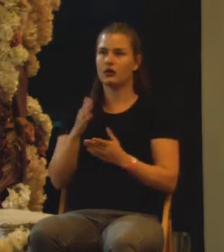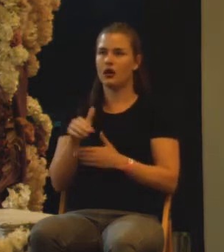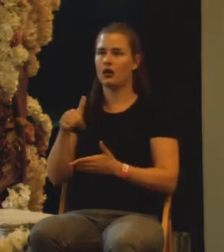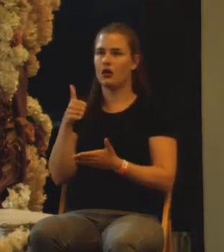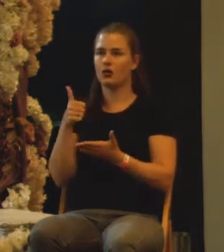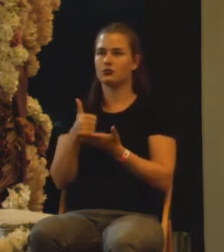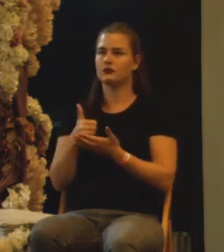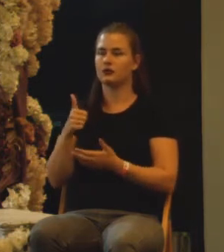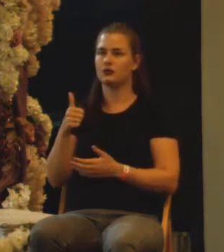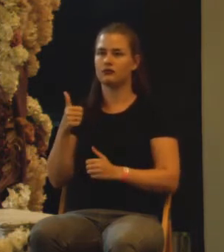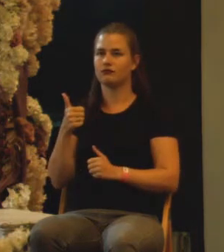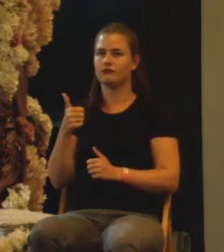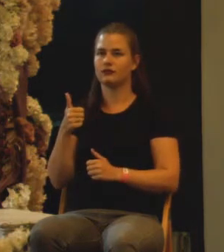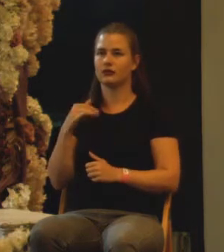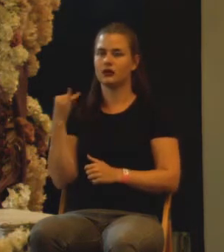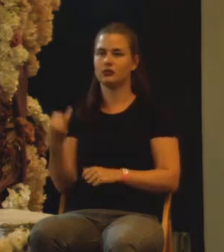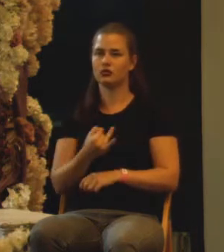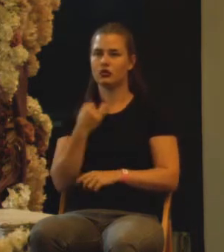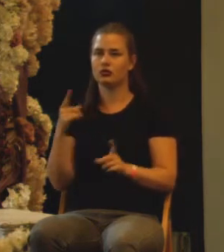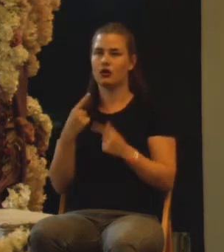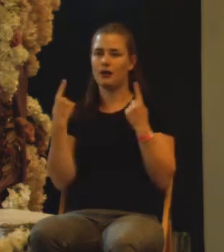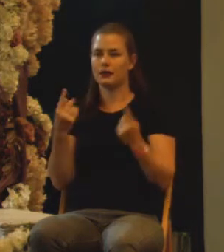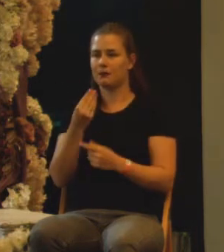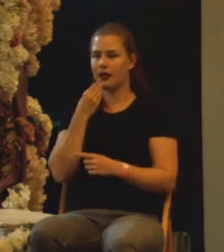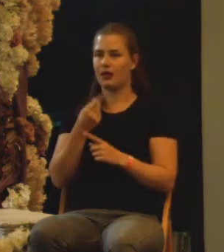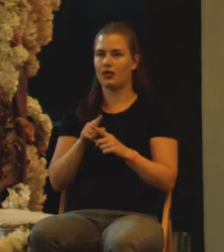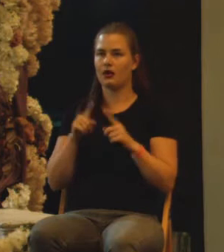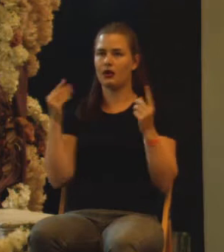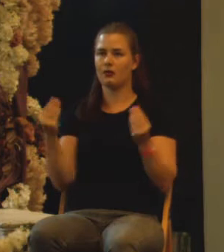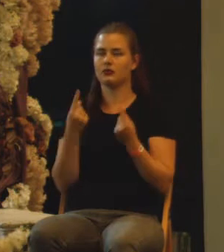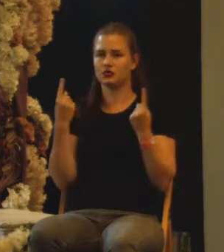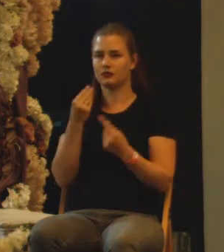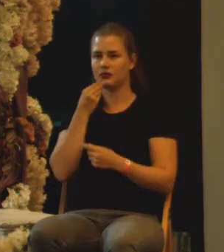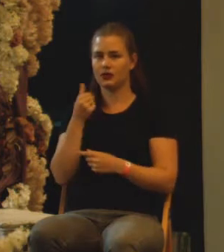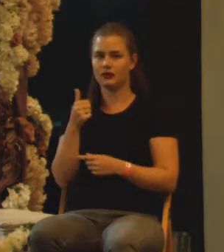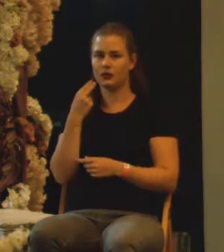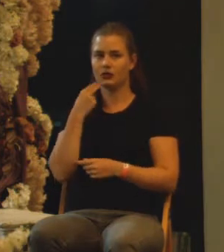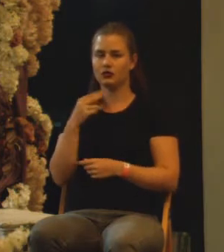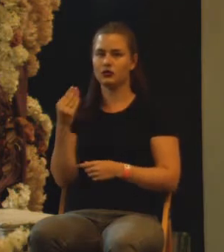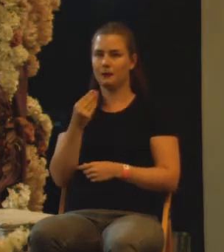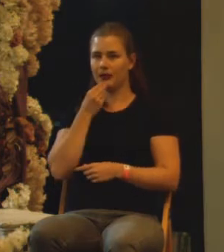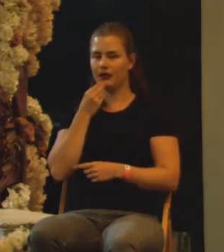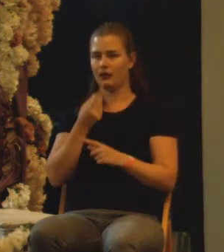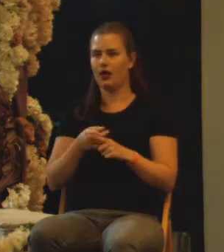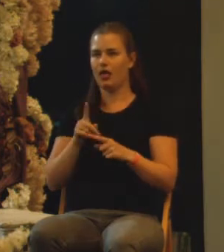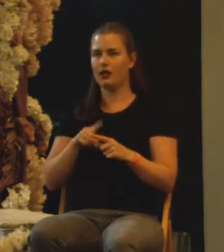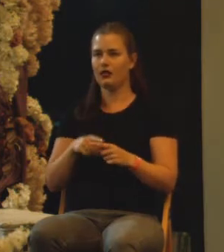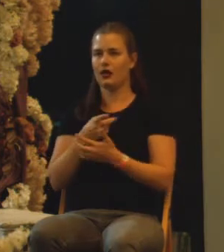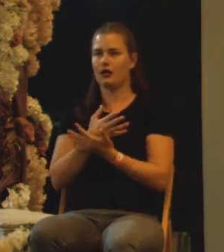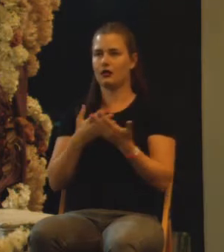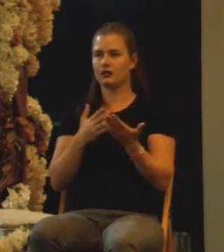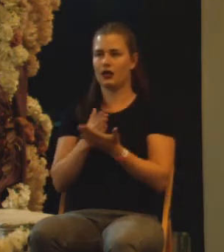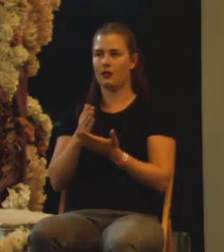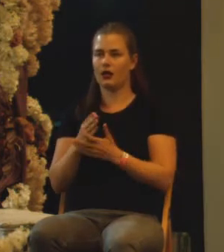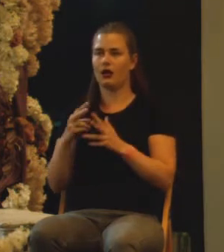основная классная история – что обычное питание – это обычное питание. Самое крутое питание, конечно же, разнообразное. Точно так же, как и